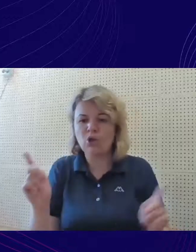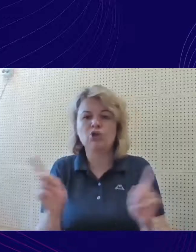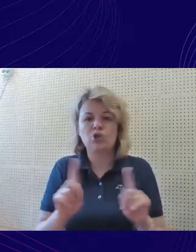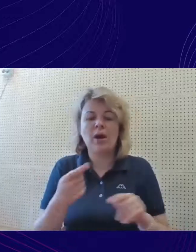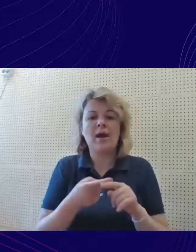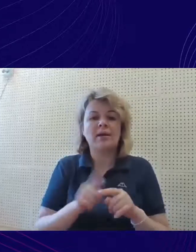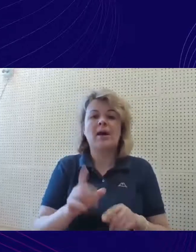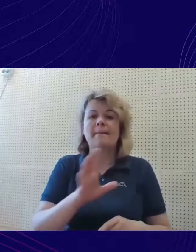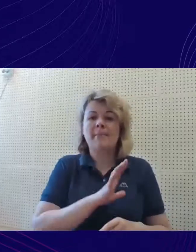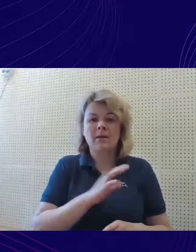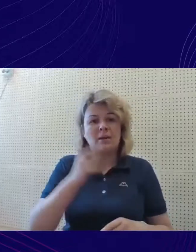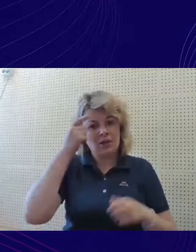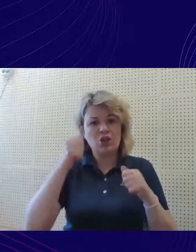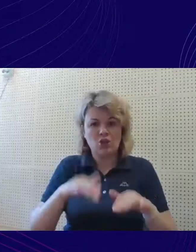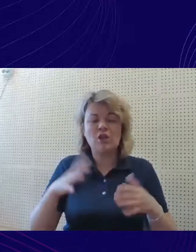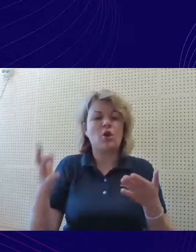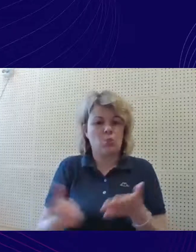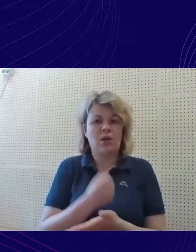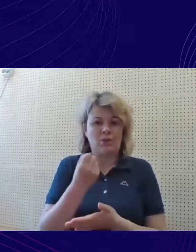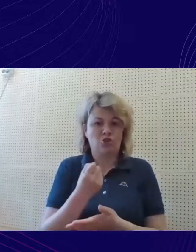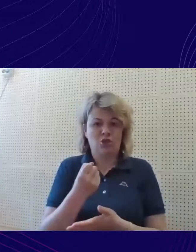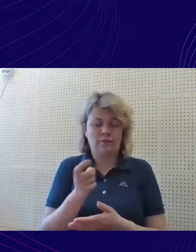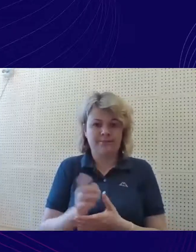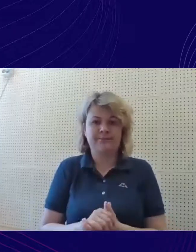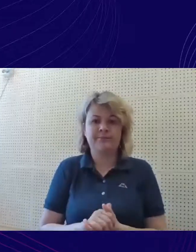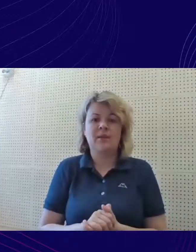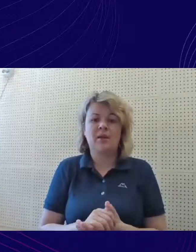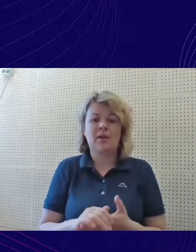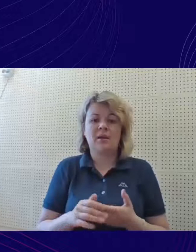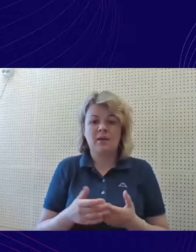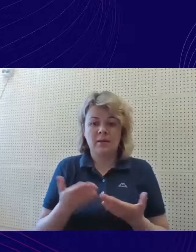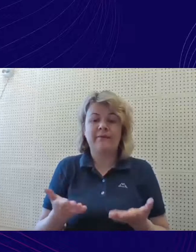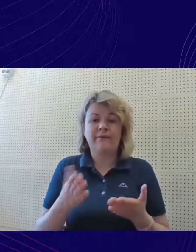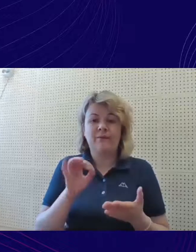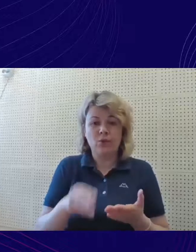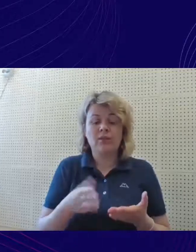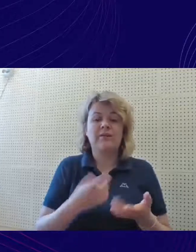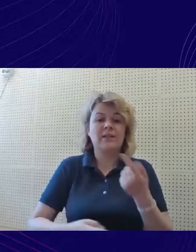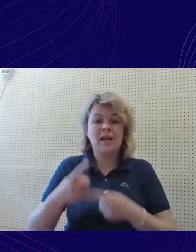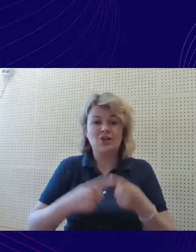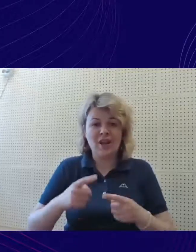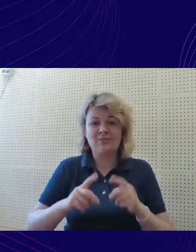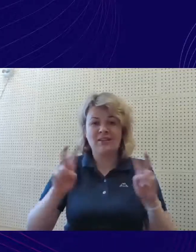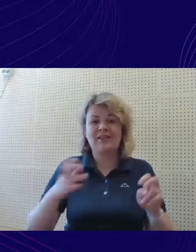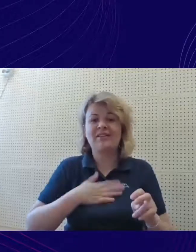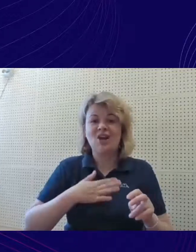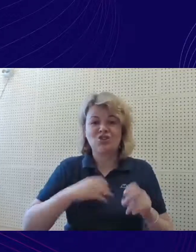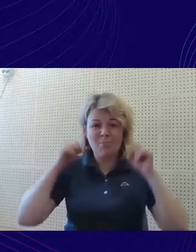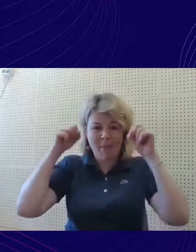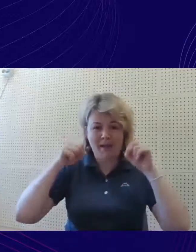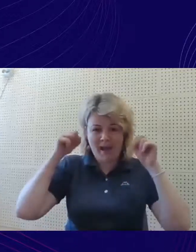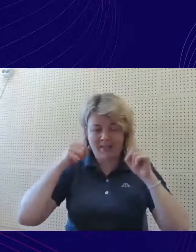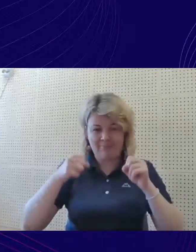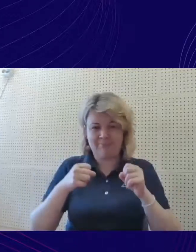это было решение такое удачное, да. То есть, вот возвращаемся к нашим баранам. Как мы